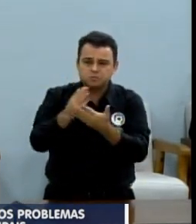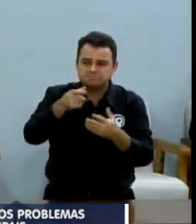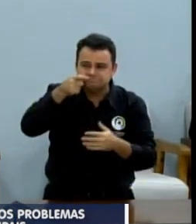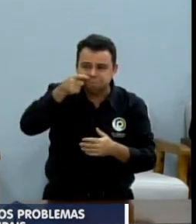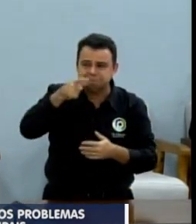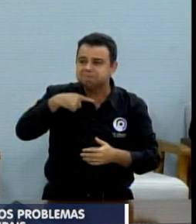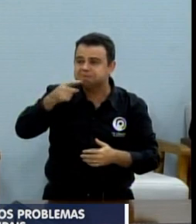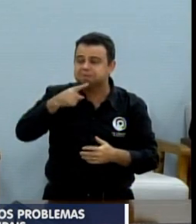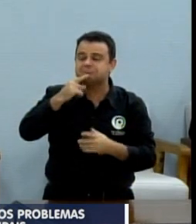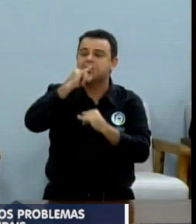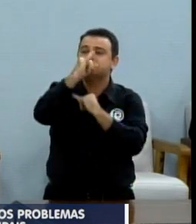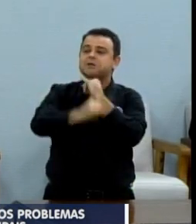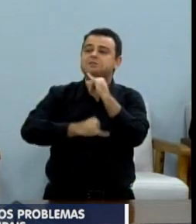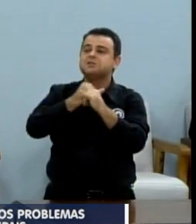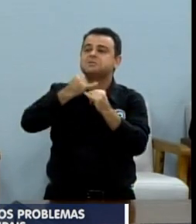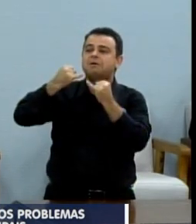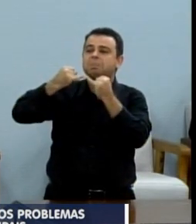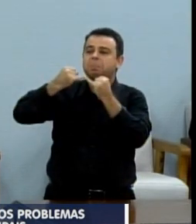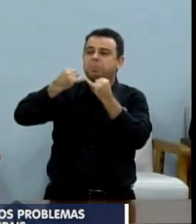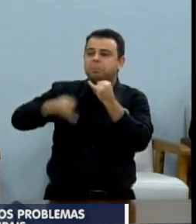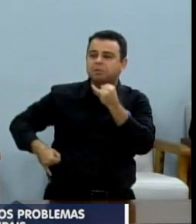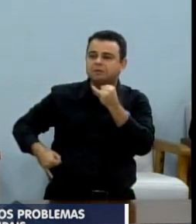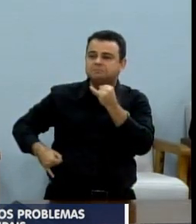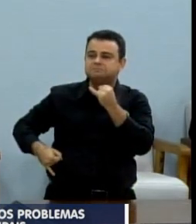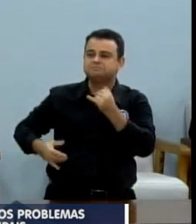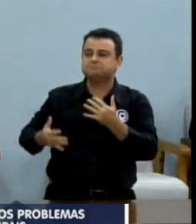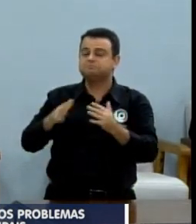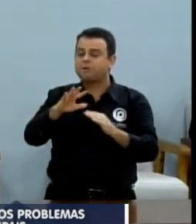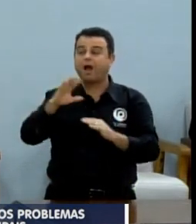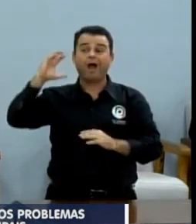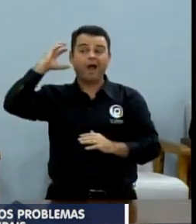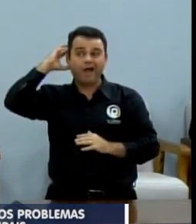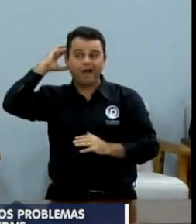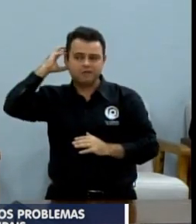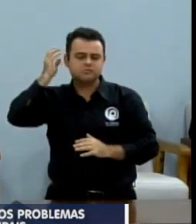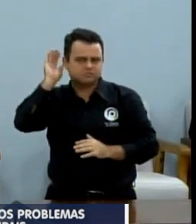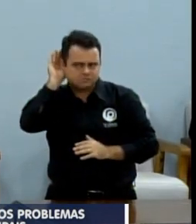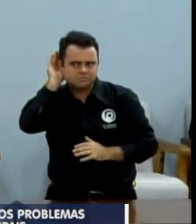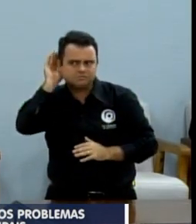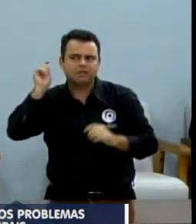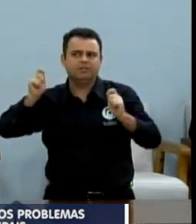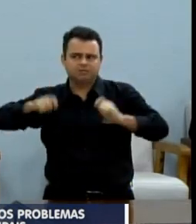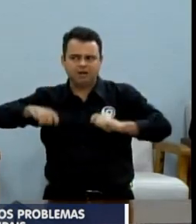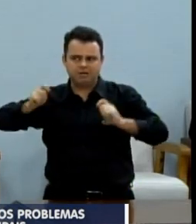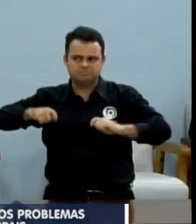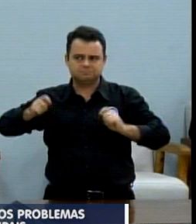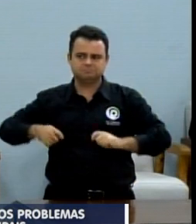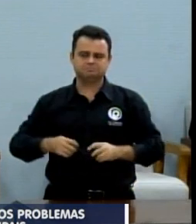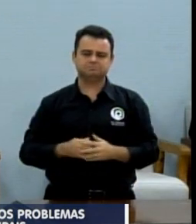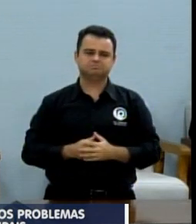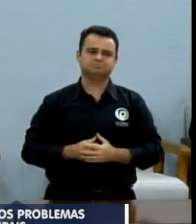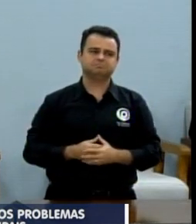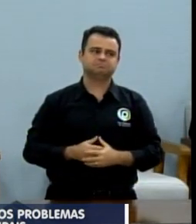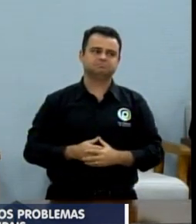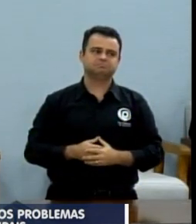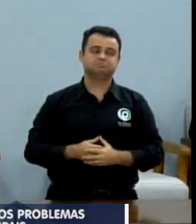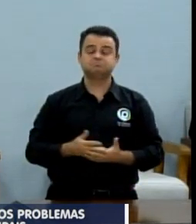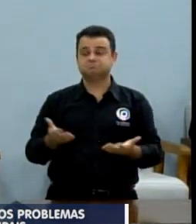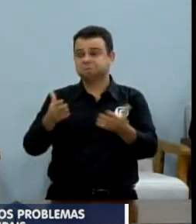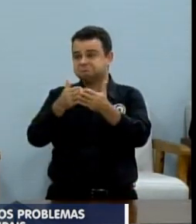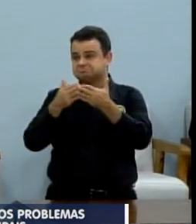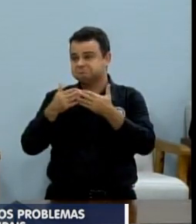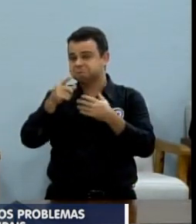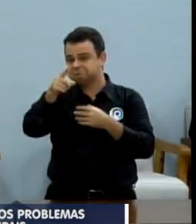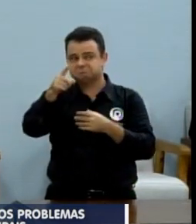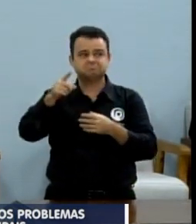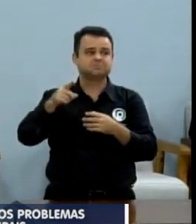casa mas me parece pela Rádio Educativa tá conseguindo acompanhar ainda torcer para que Estabeleça logo o sinal e